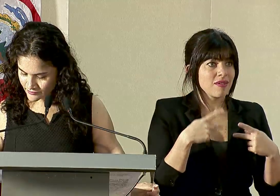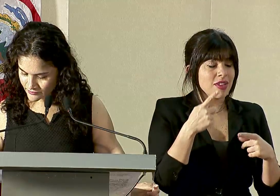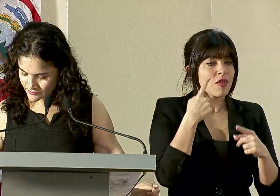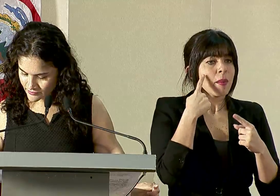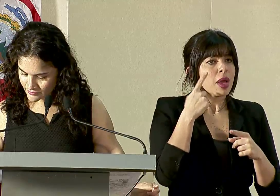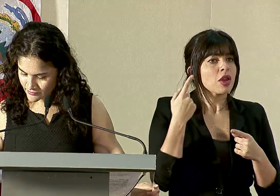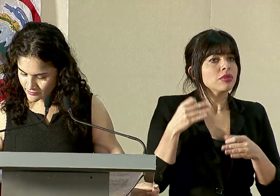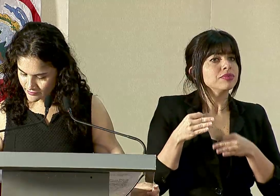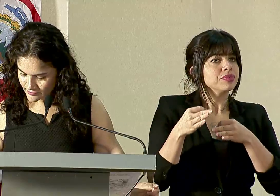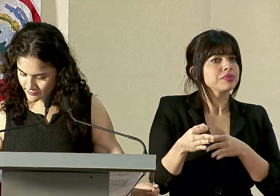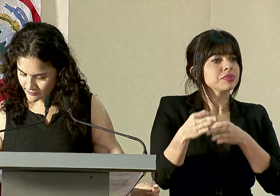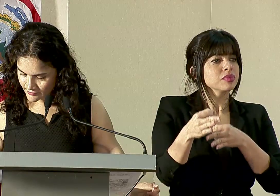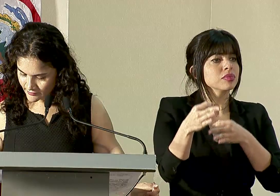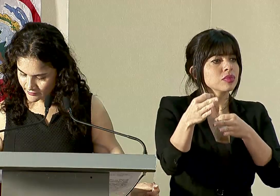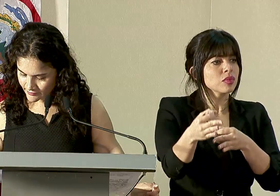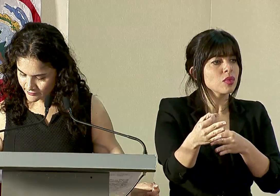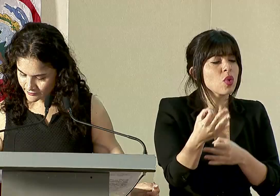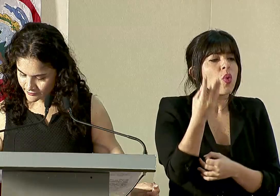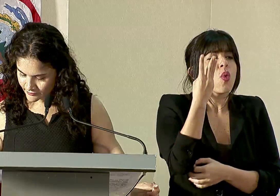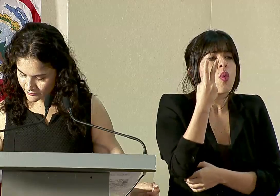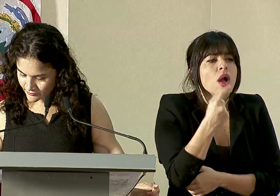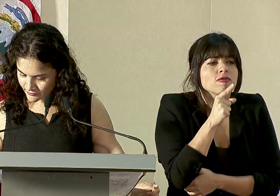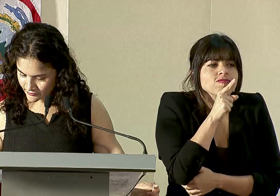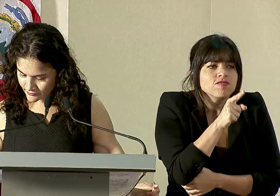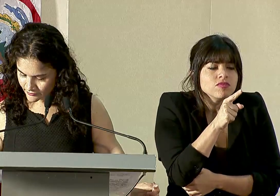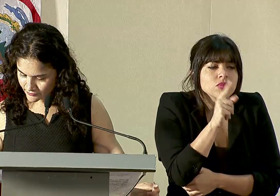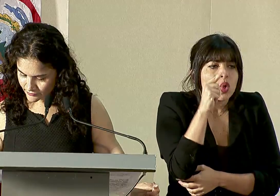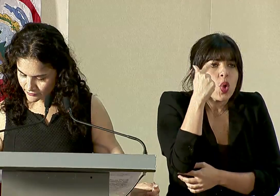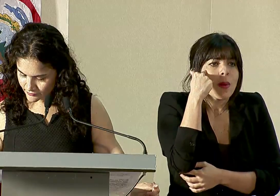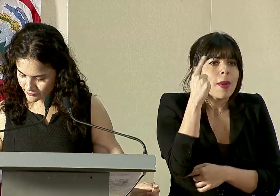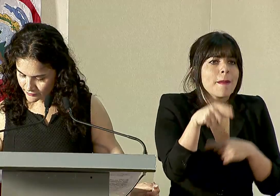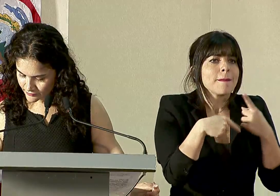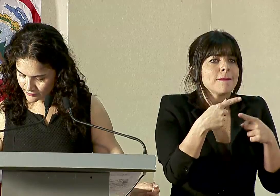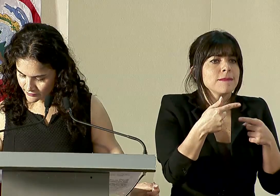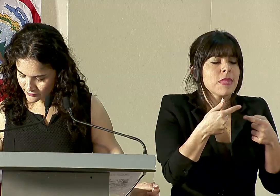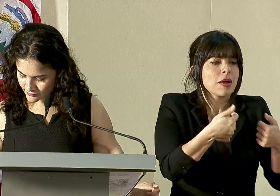venido posponiendo cuando realmente el gobierno va a concluir con